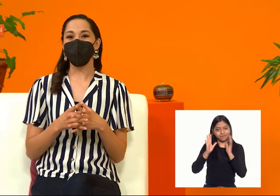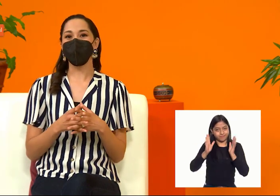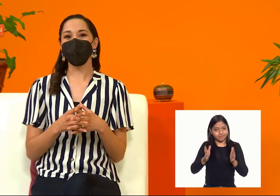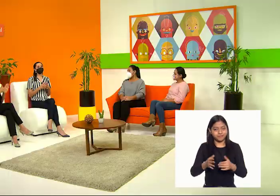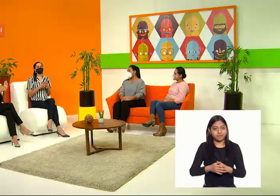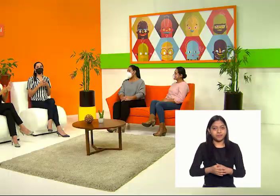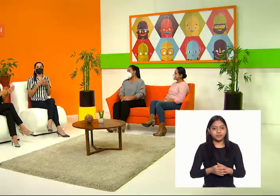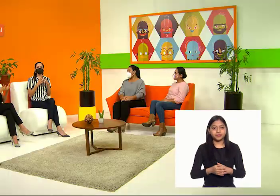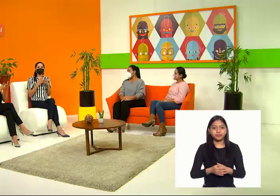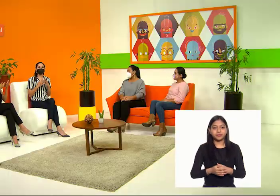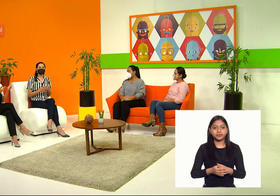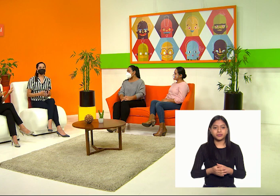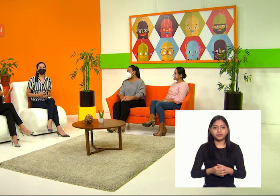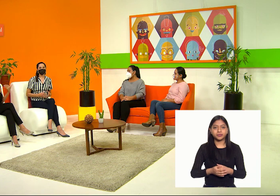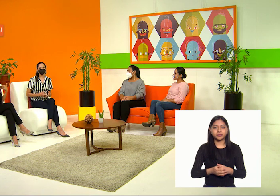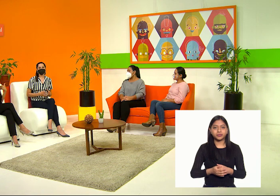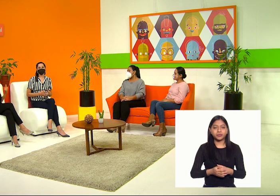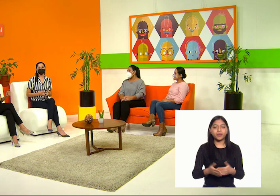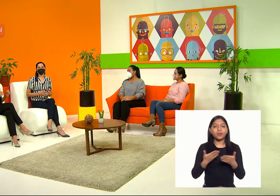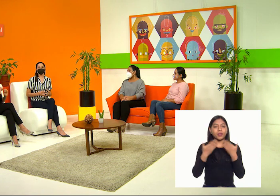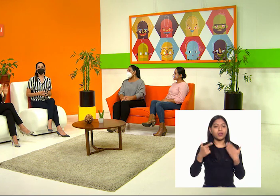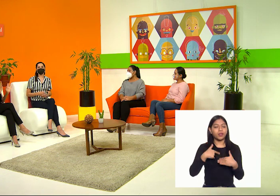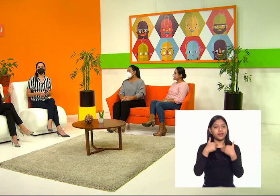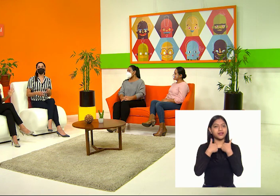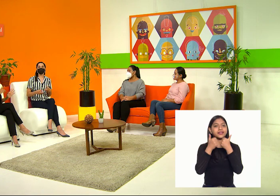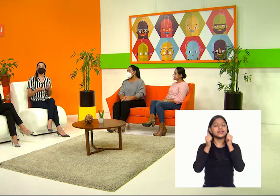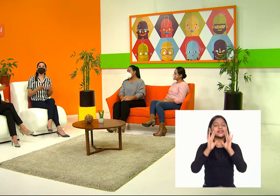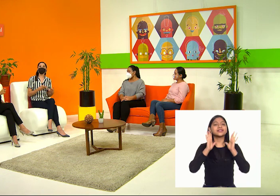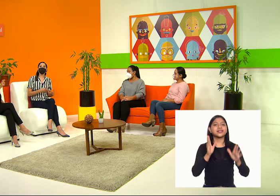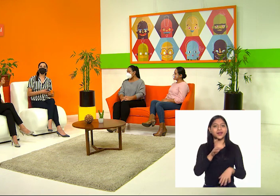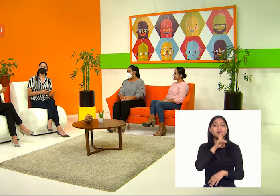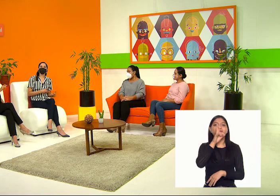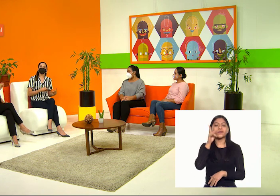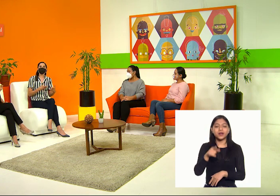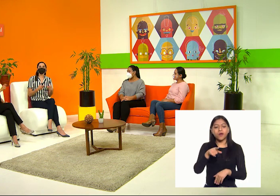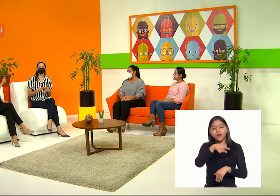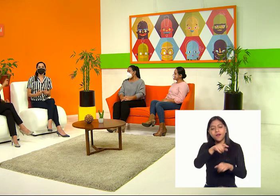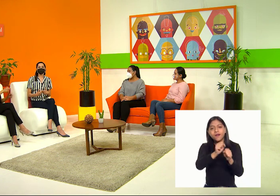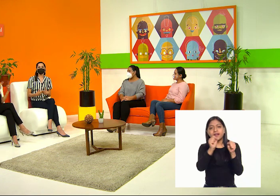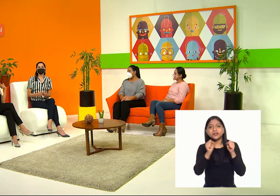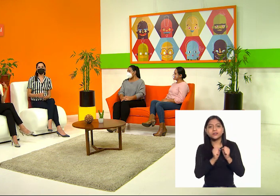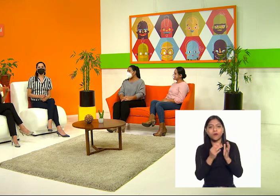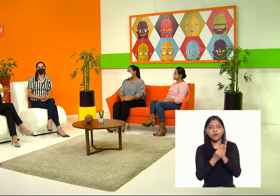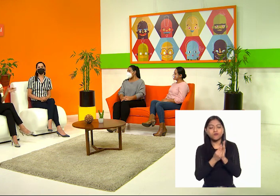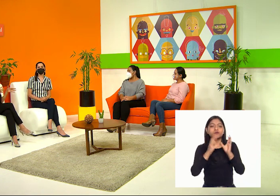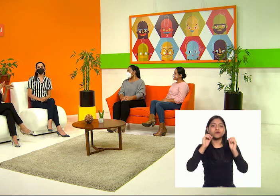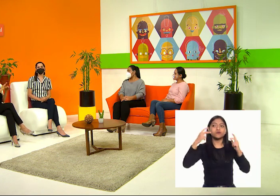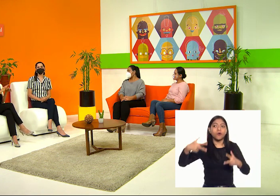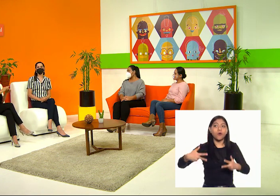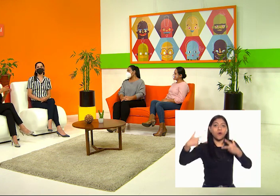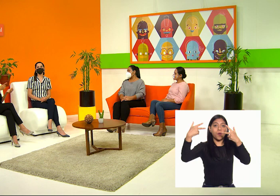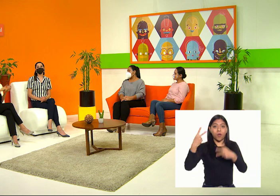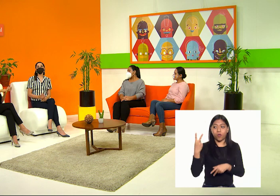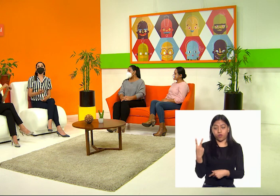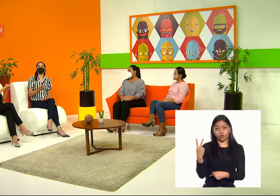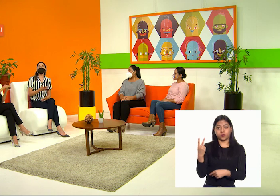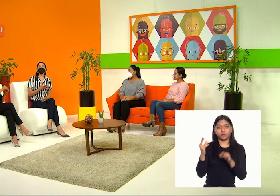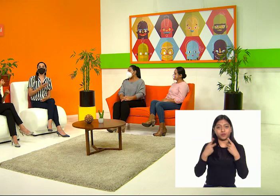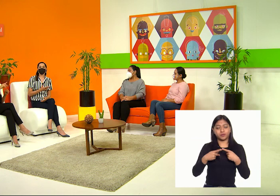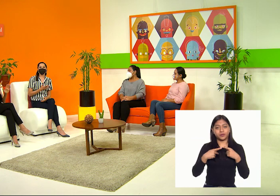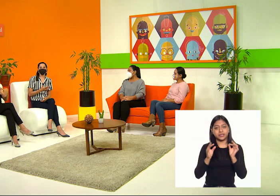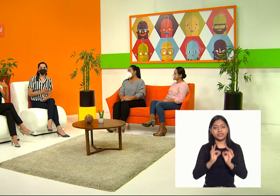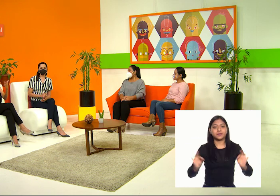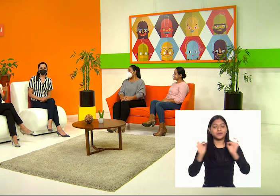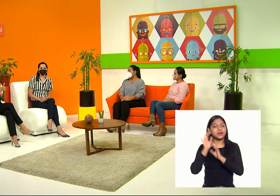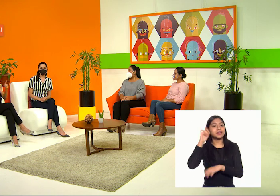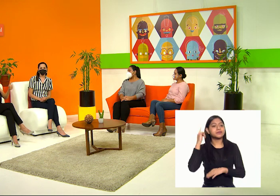Y ahora me queda más clara la idea de trabajo en el aula y a la distancia cuando trabajan ambas figuras con las y